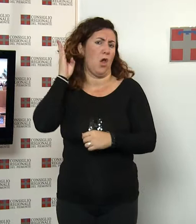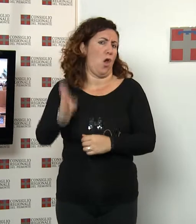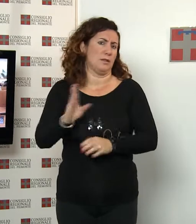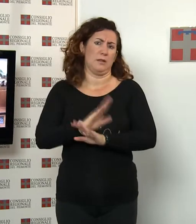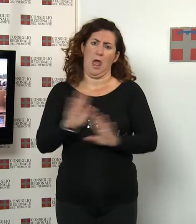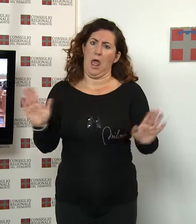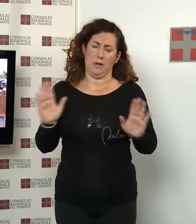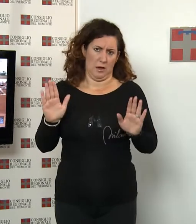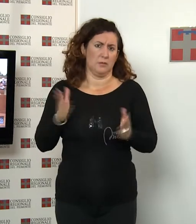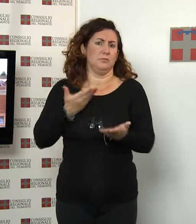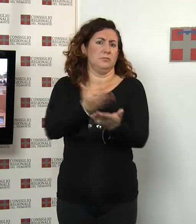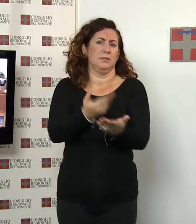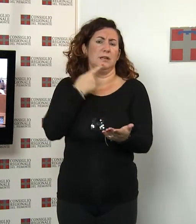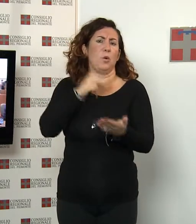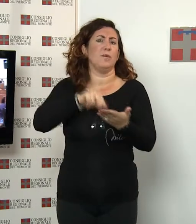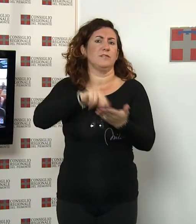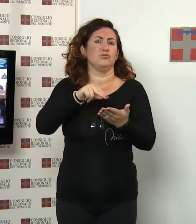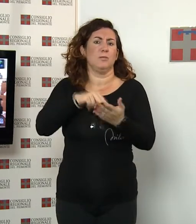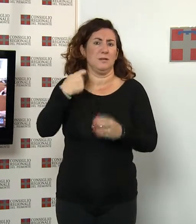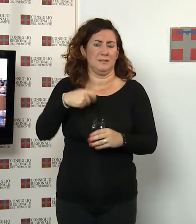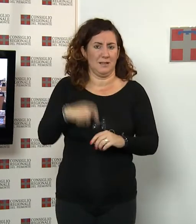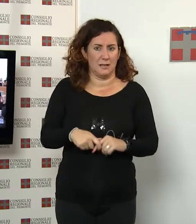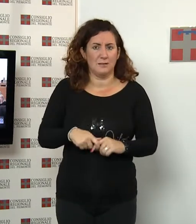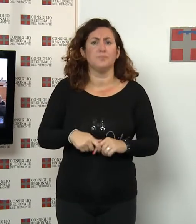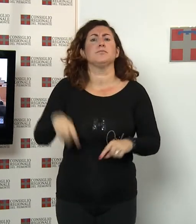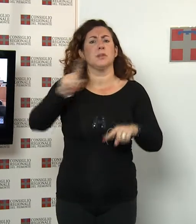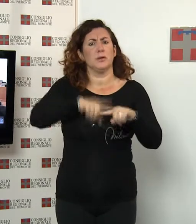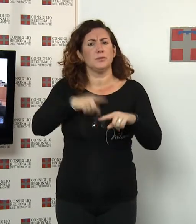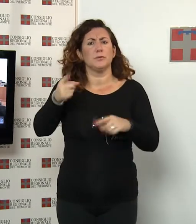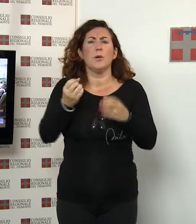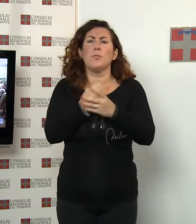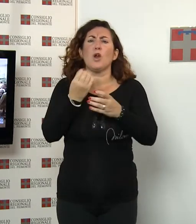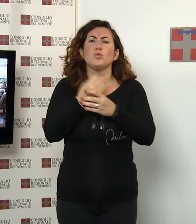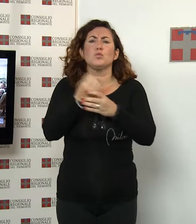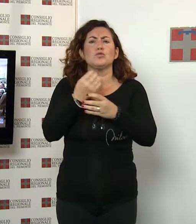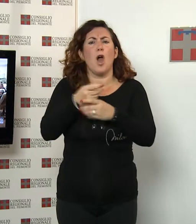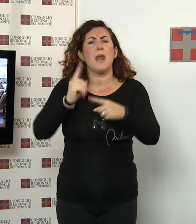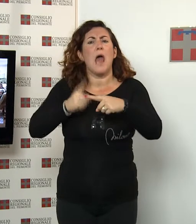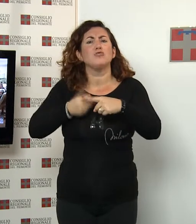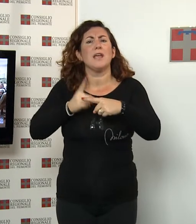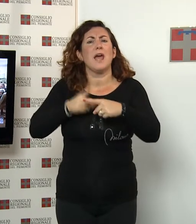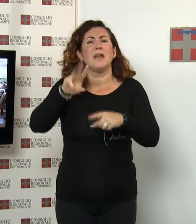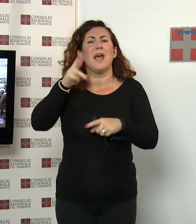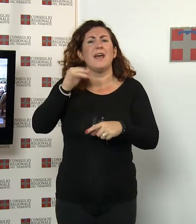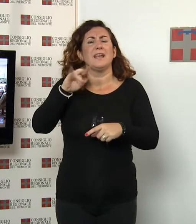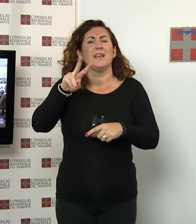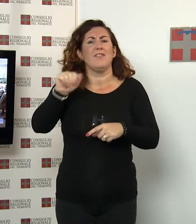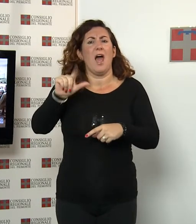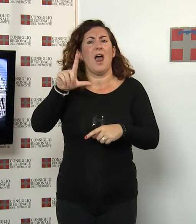l'assemblea ha poi approvato un documento sulla cessazione della produzione alle acciaierie riva di lesegno in provincia di cuneo